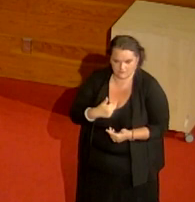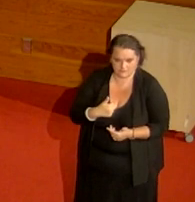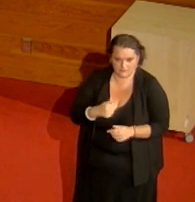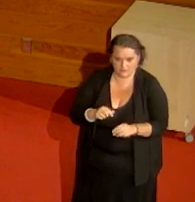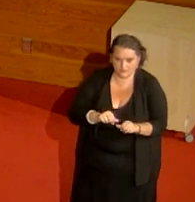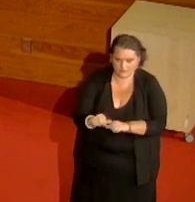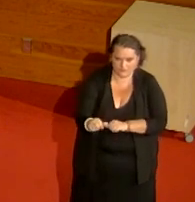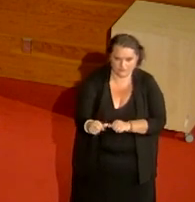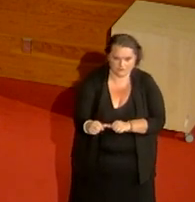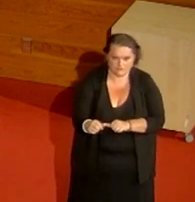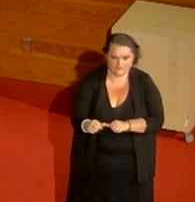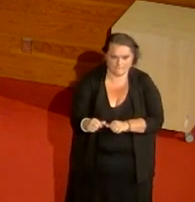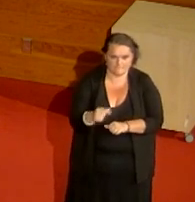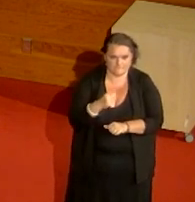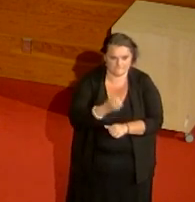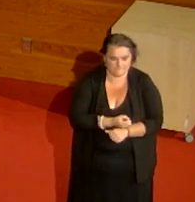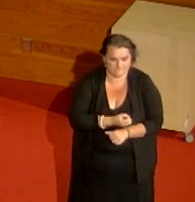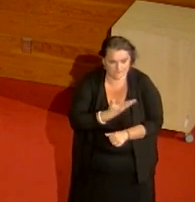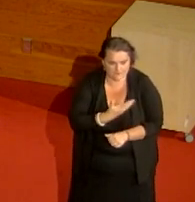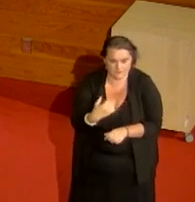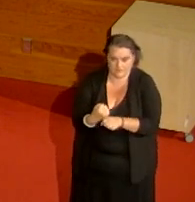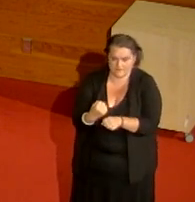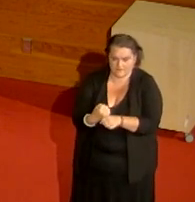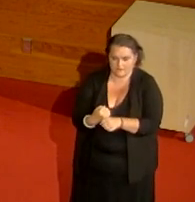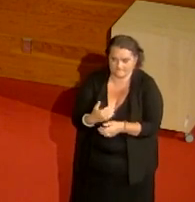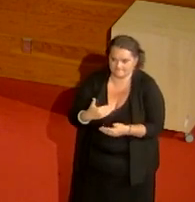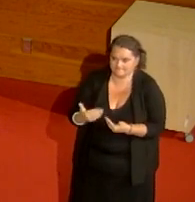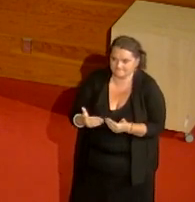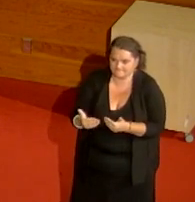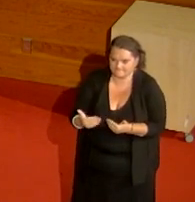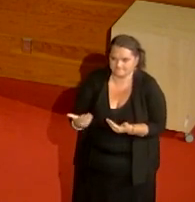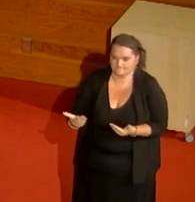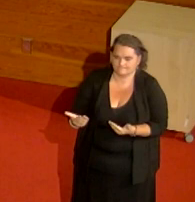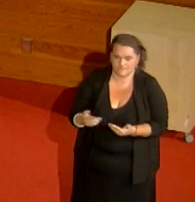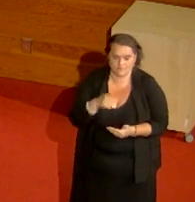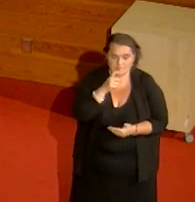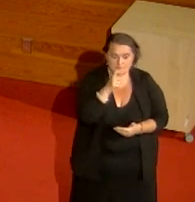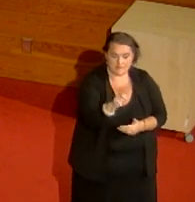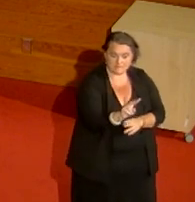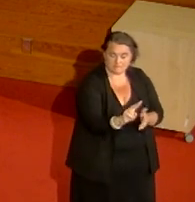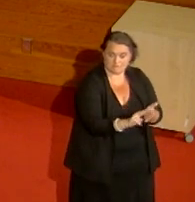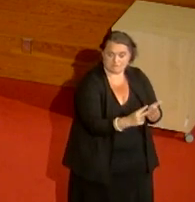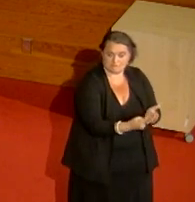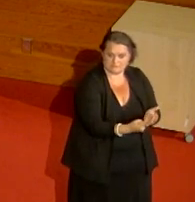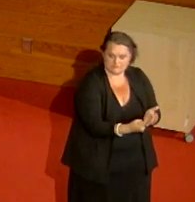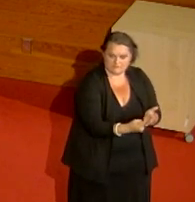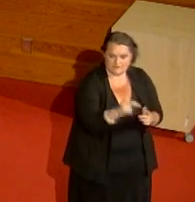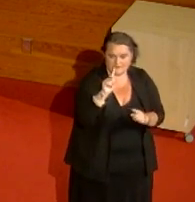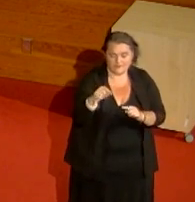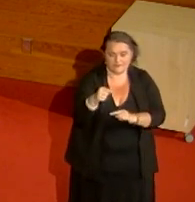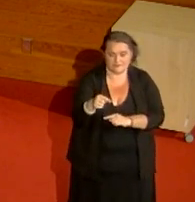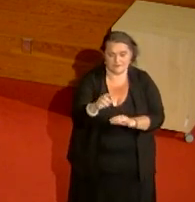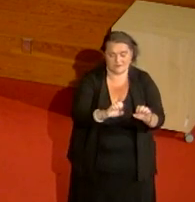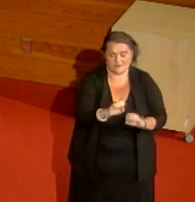futuros aficiones trabajos etcétera El caso es que esa palabra hizo que que al año siguiente ese 55 se